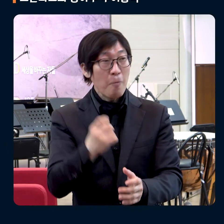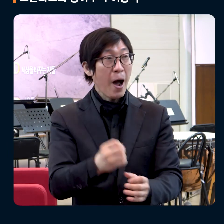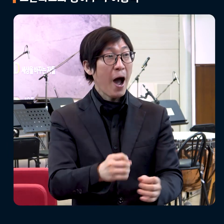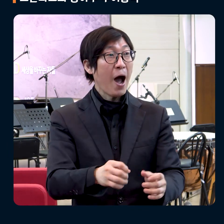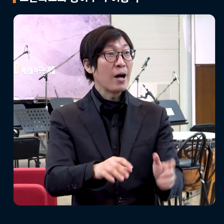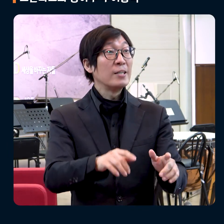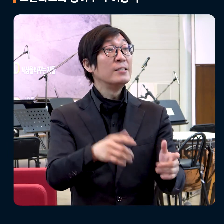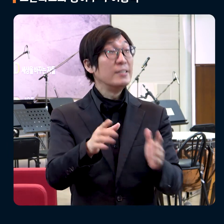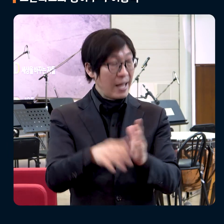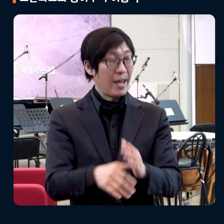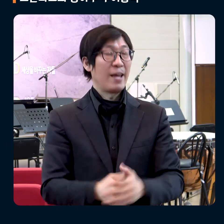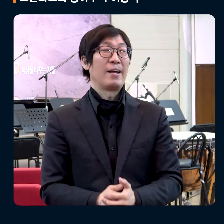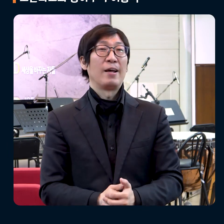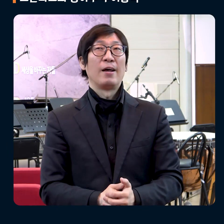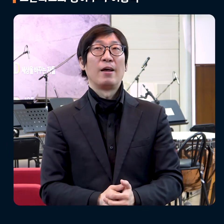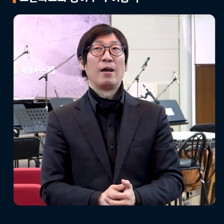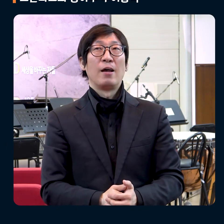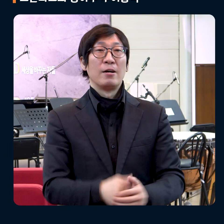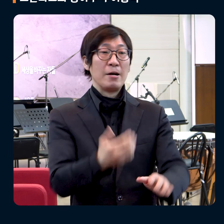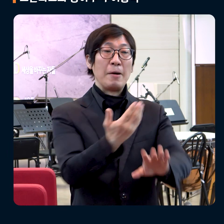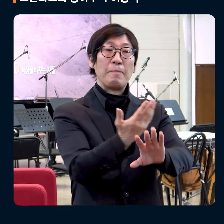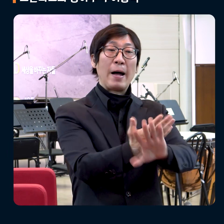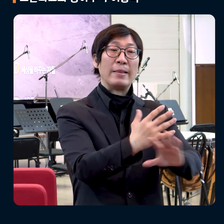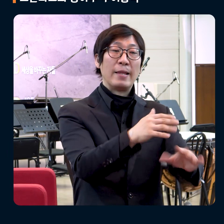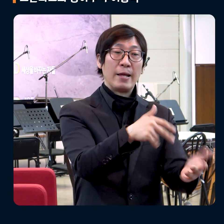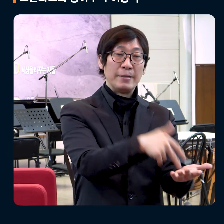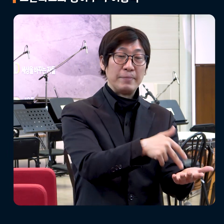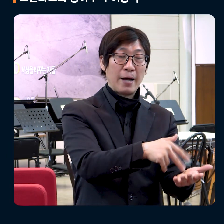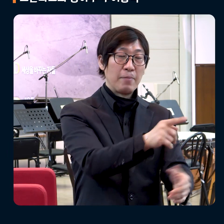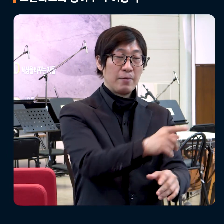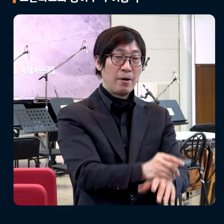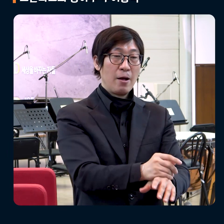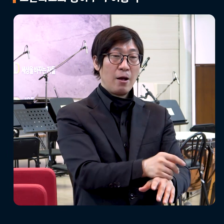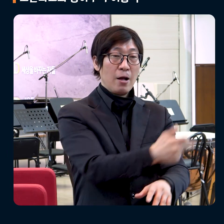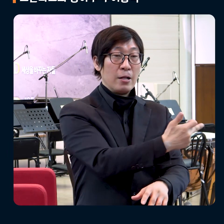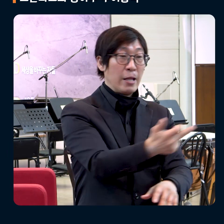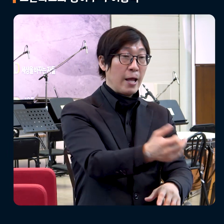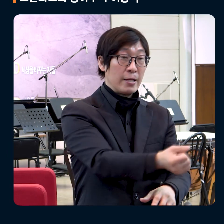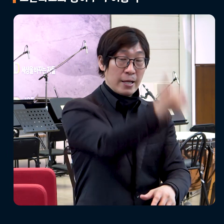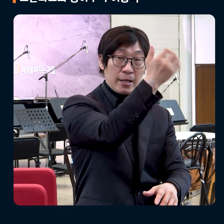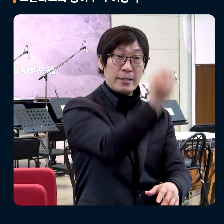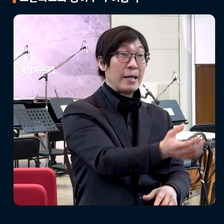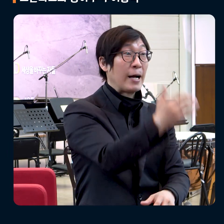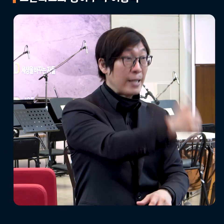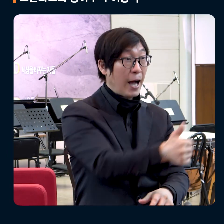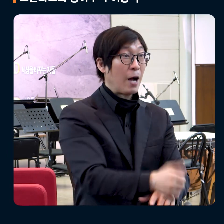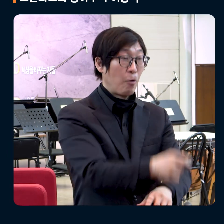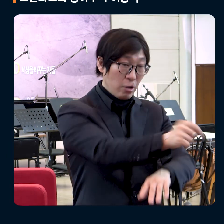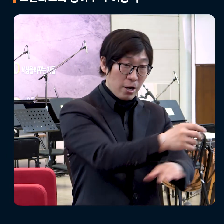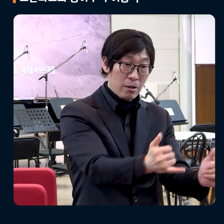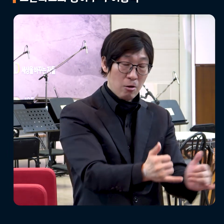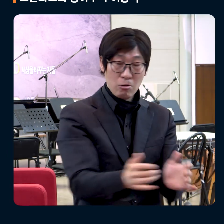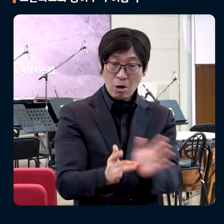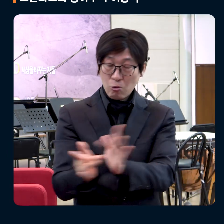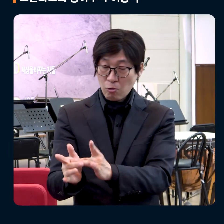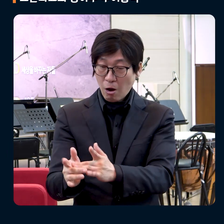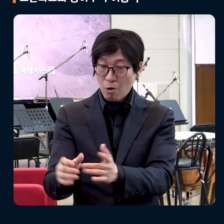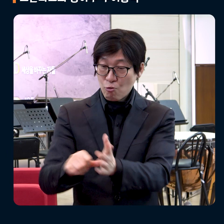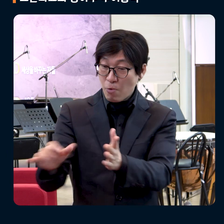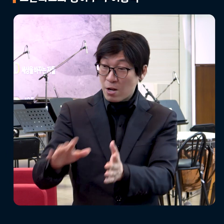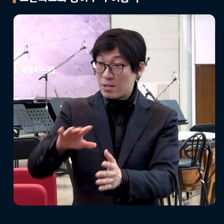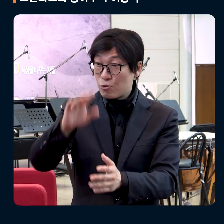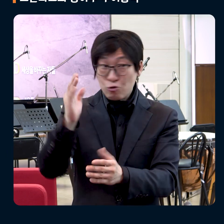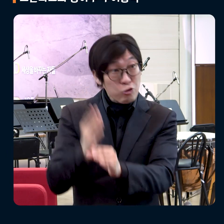그러자 그 반대편에 서 있던 서기관들, 바리새인들, 대제사장들이 뭐야? 예수가 나보다